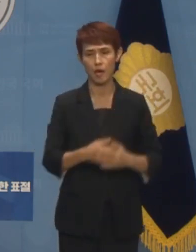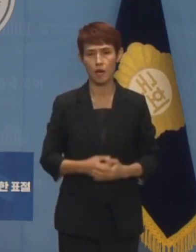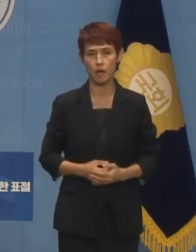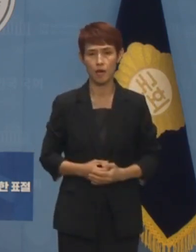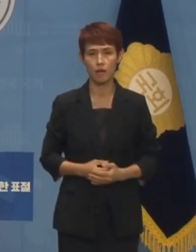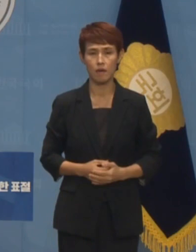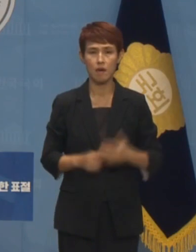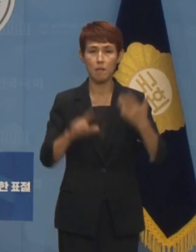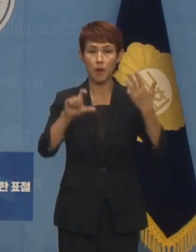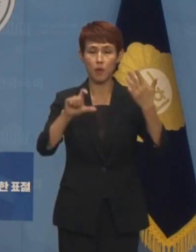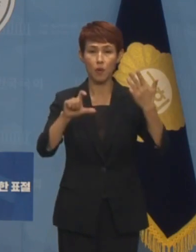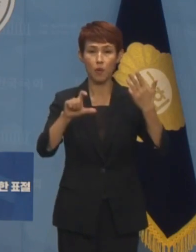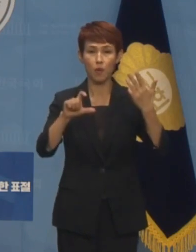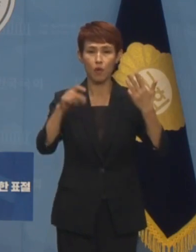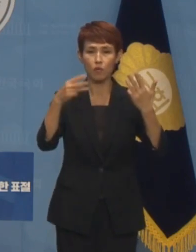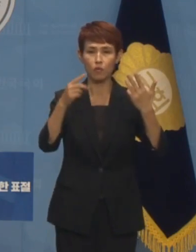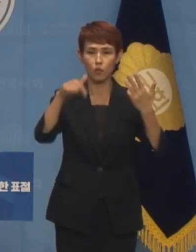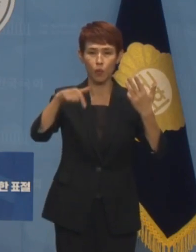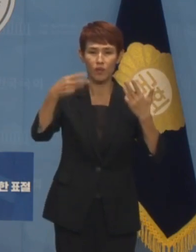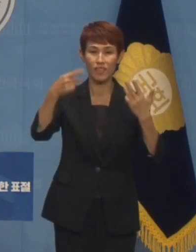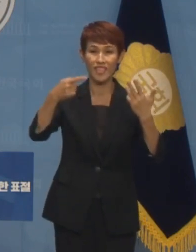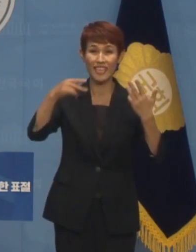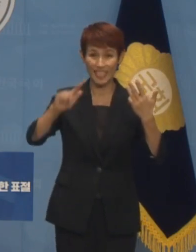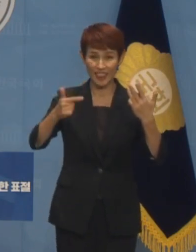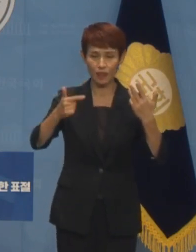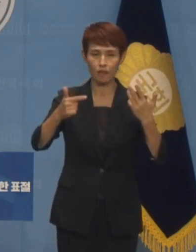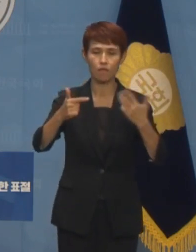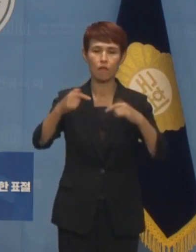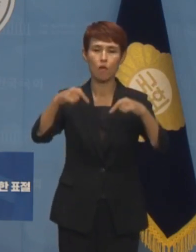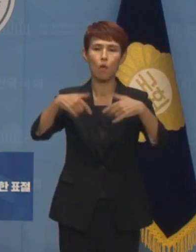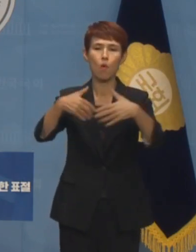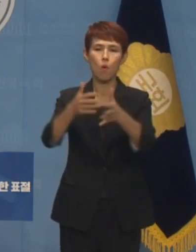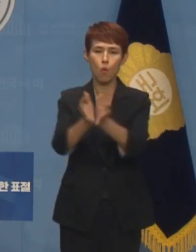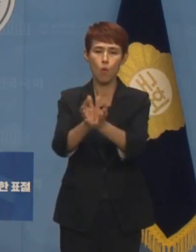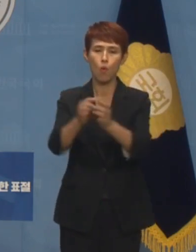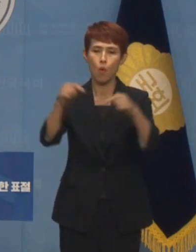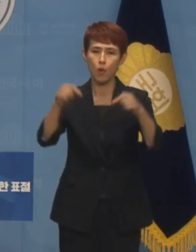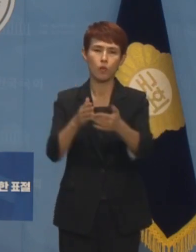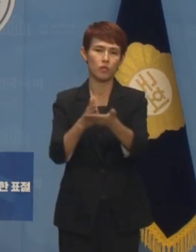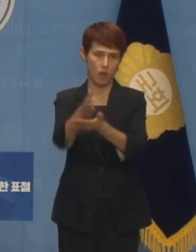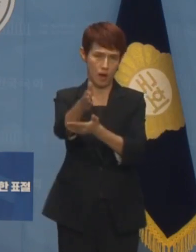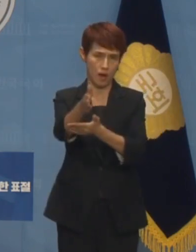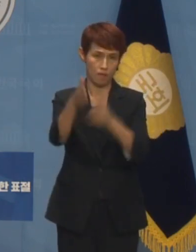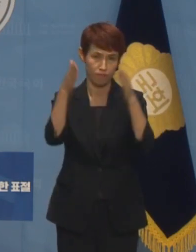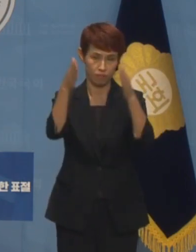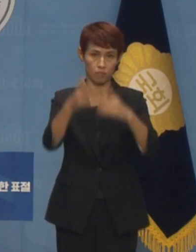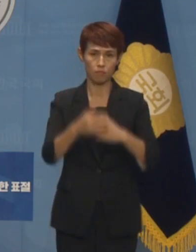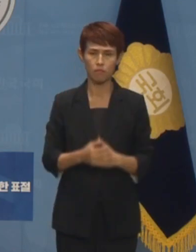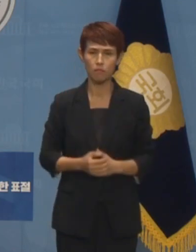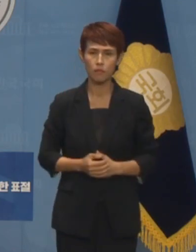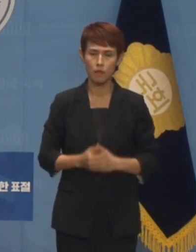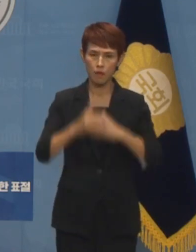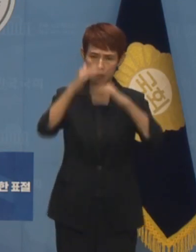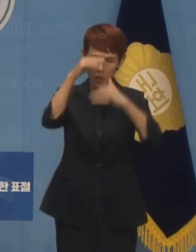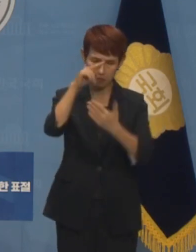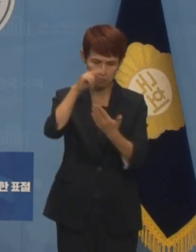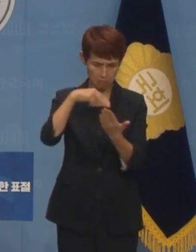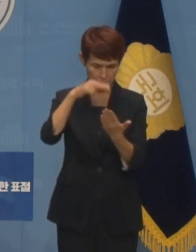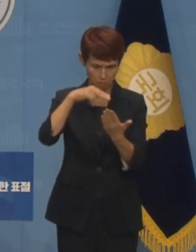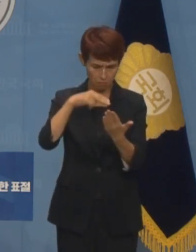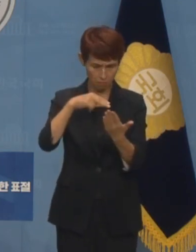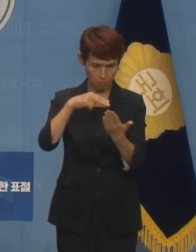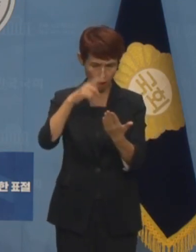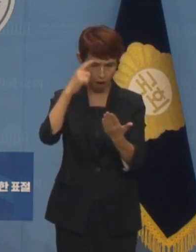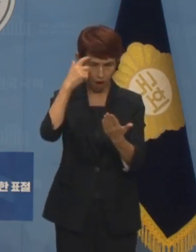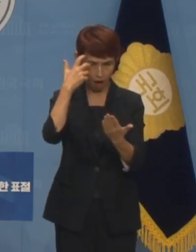소위 8.15 통일 독트린이 바로 그것입니다. 본 의원은 내용을 확인하다가 경악을